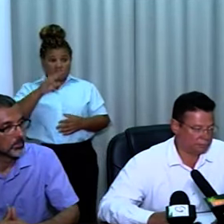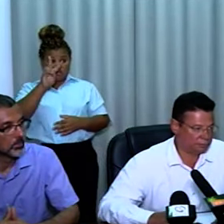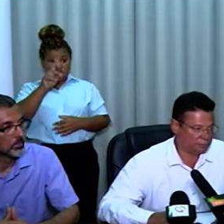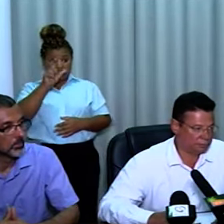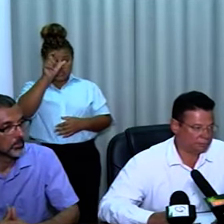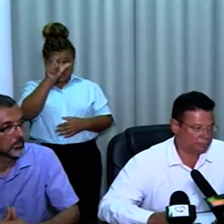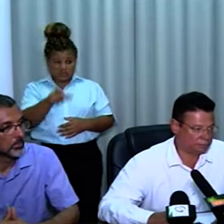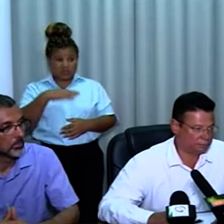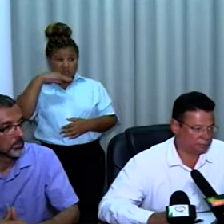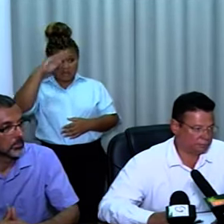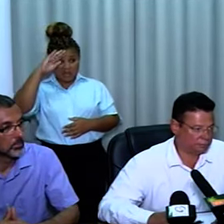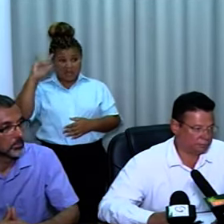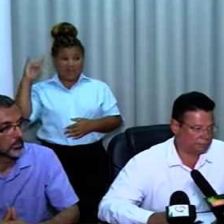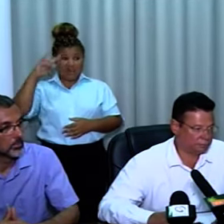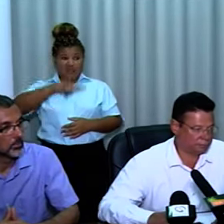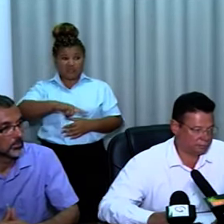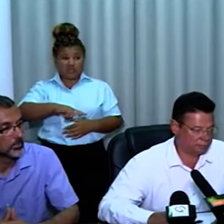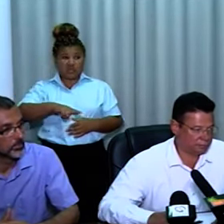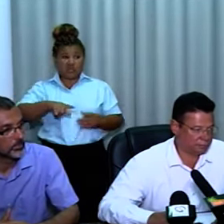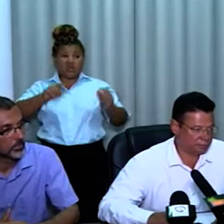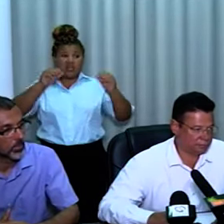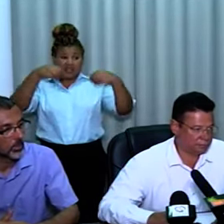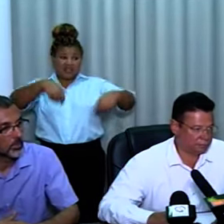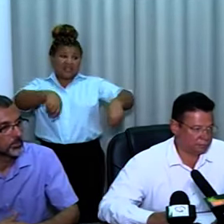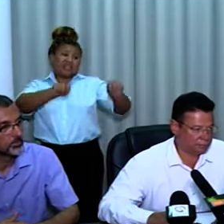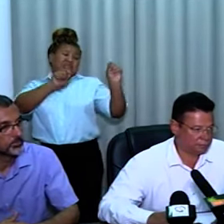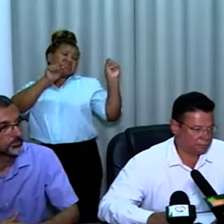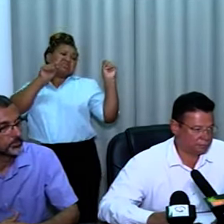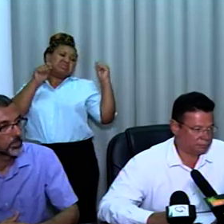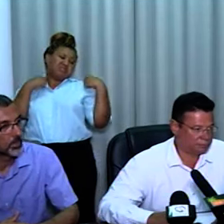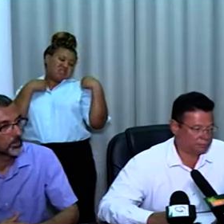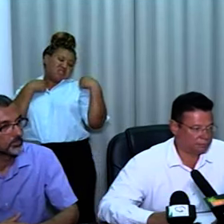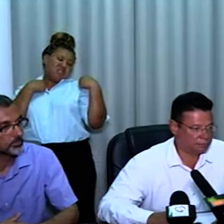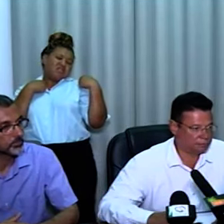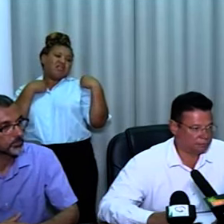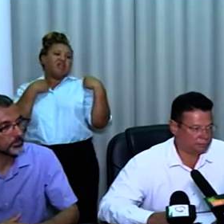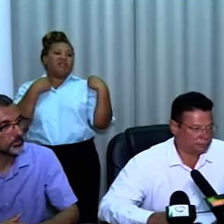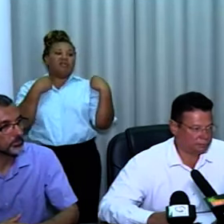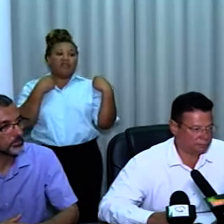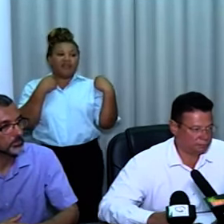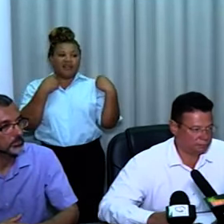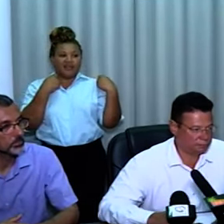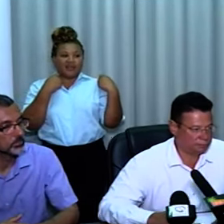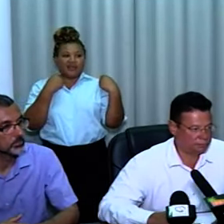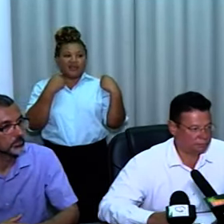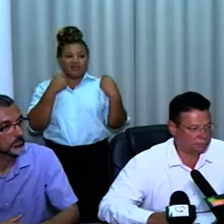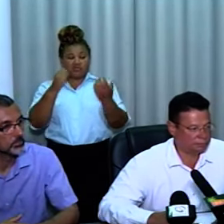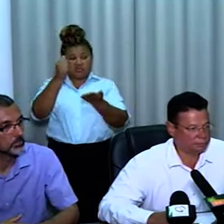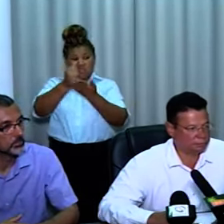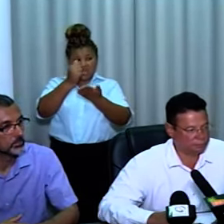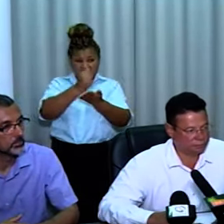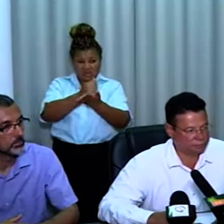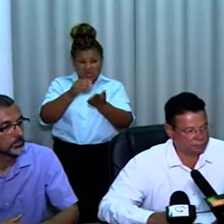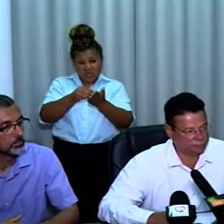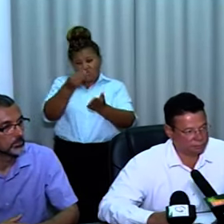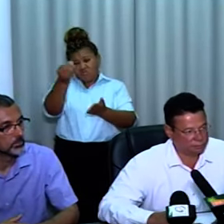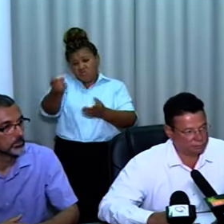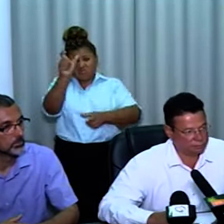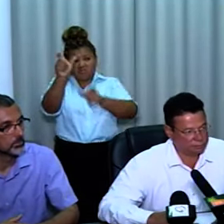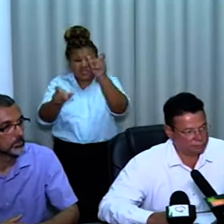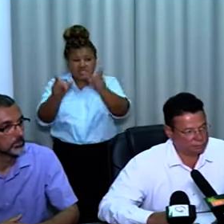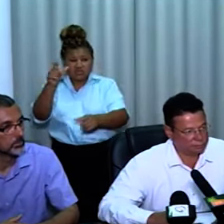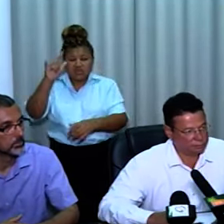de blanquettes, l'immigration, je donne passeport, je fais ces passeports, il y a masse de passeport. Quelle probabilité qu'il s'abonne les autres disent, qu'ils ont pas